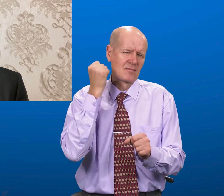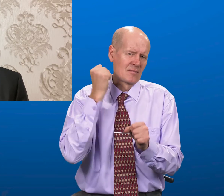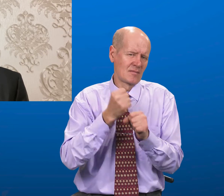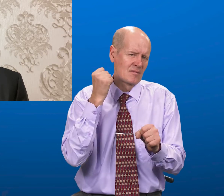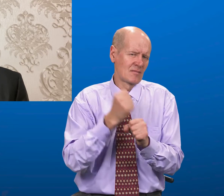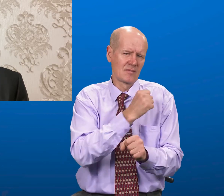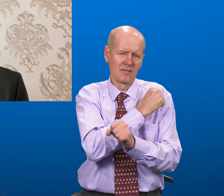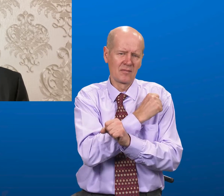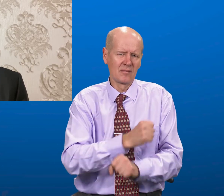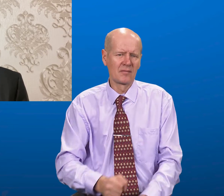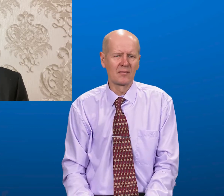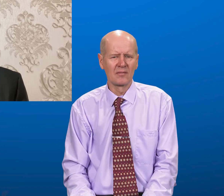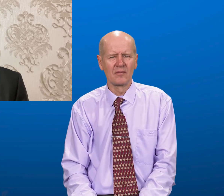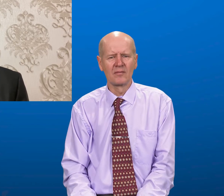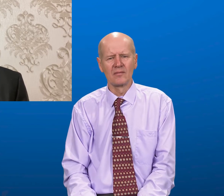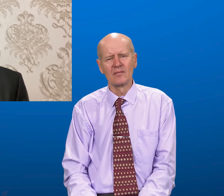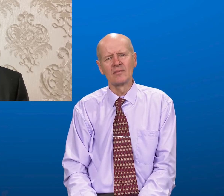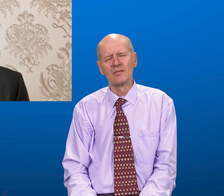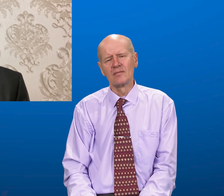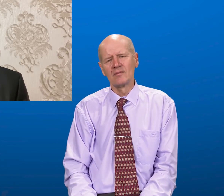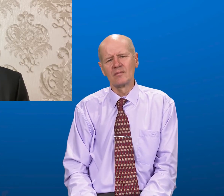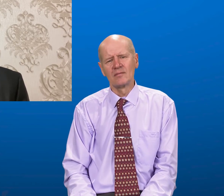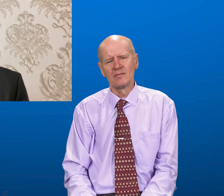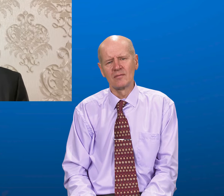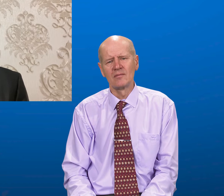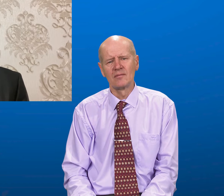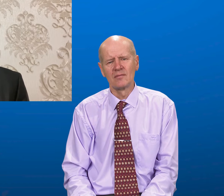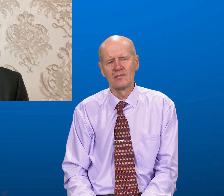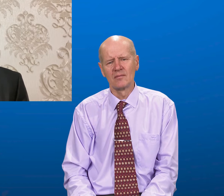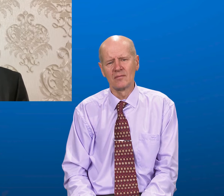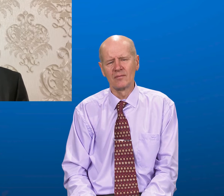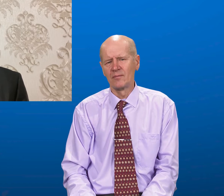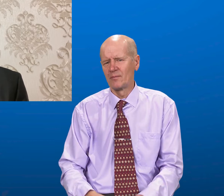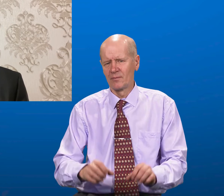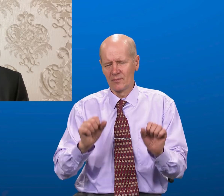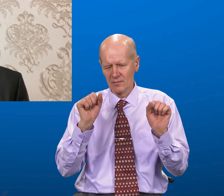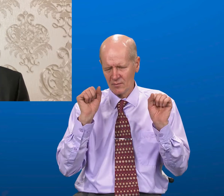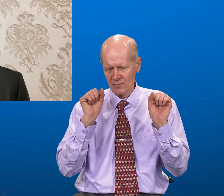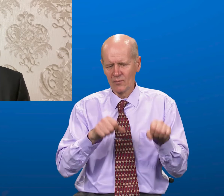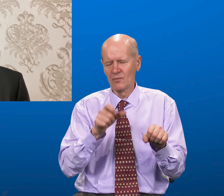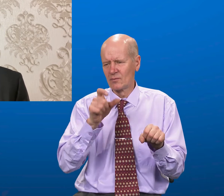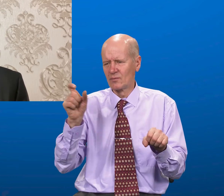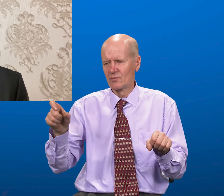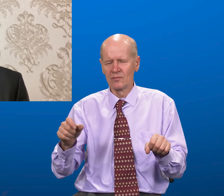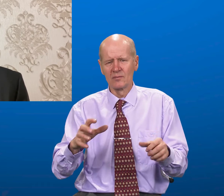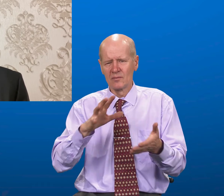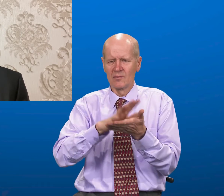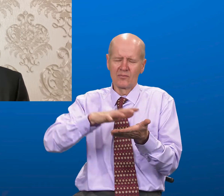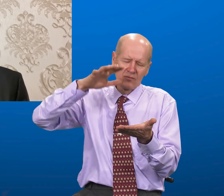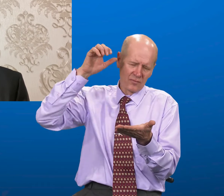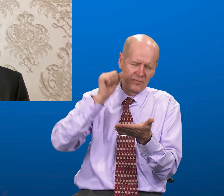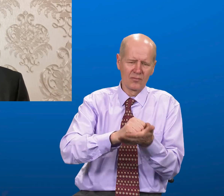творили бы очень гнусные деяния. мы бы разрушили этот